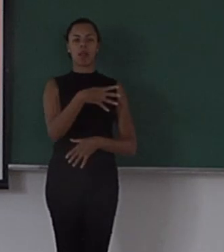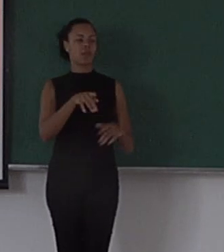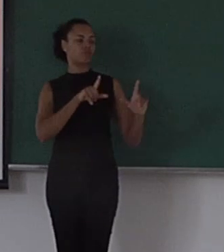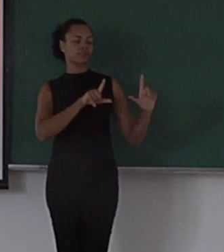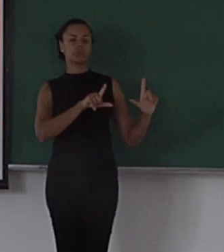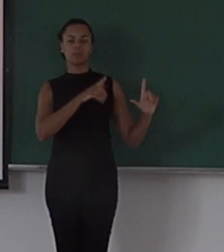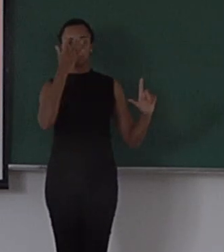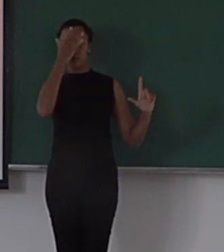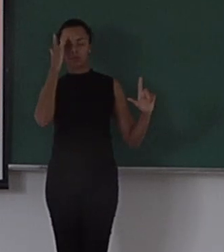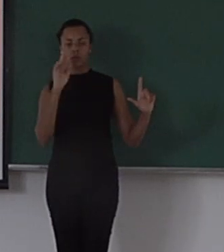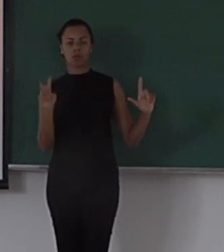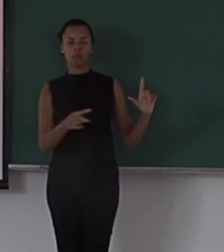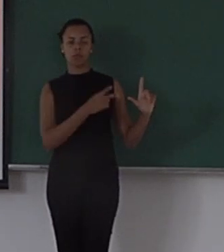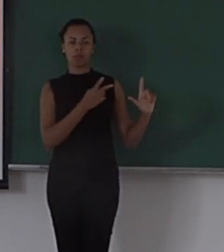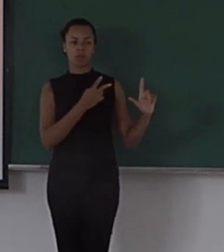para o colega